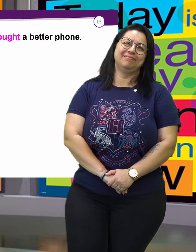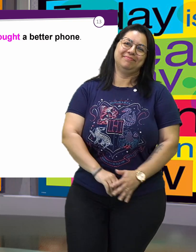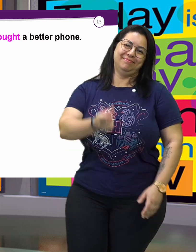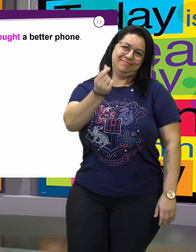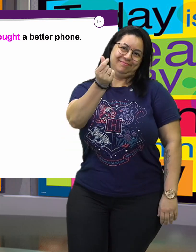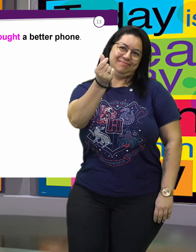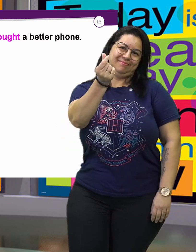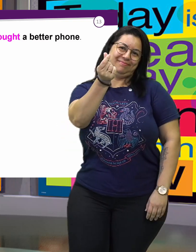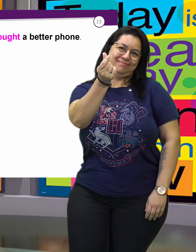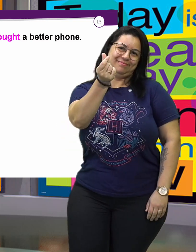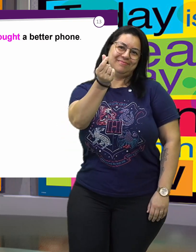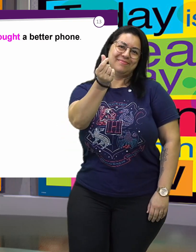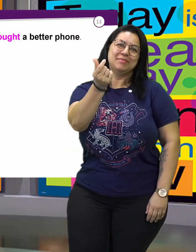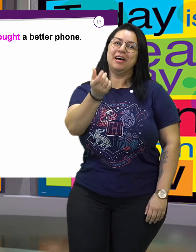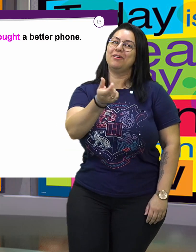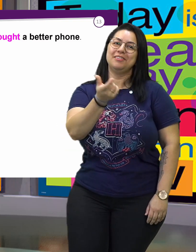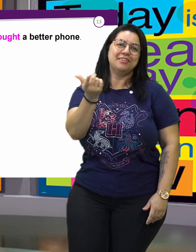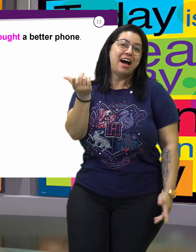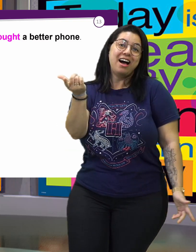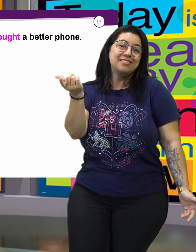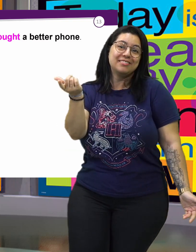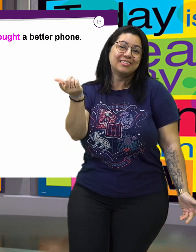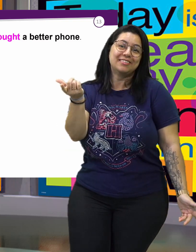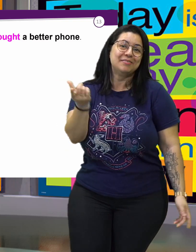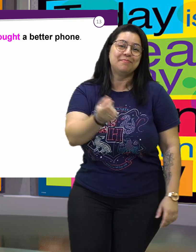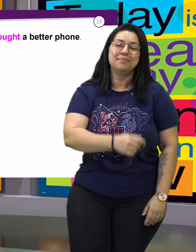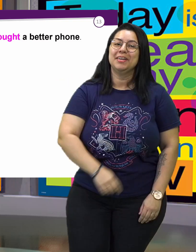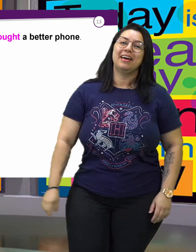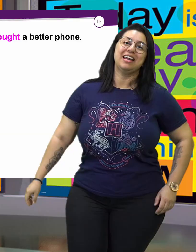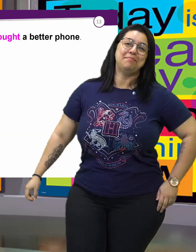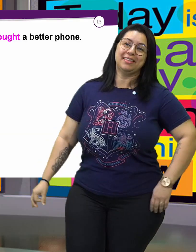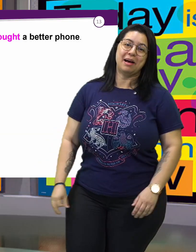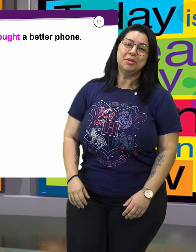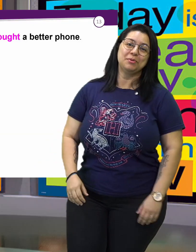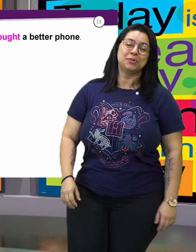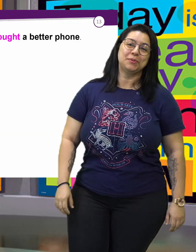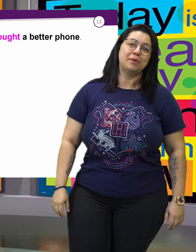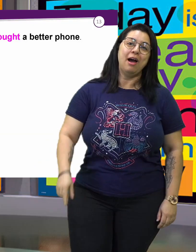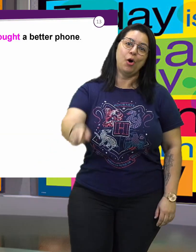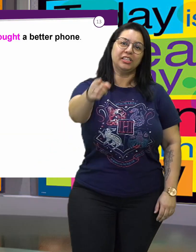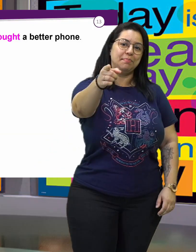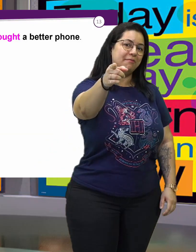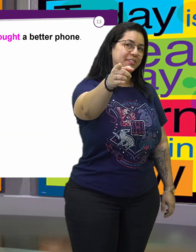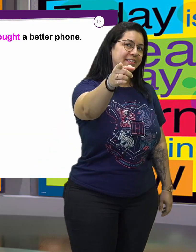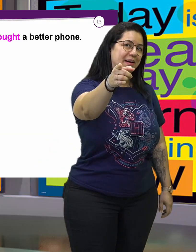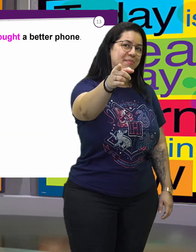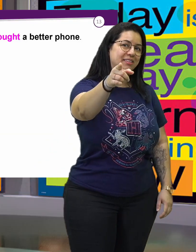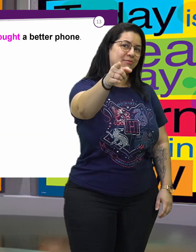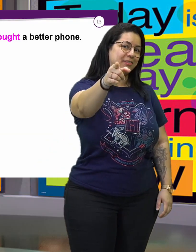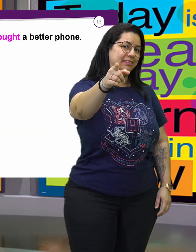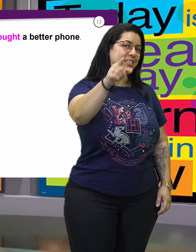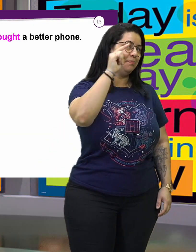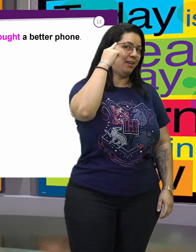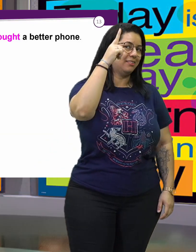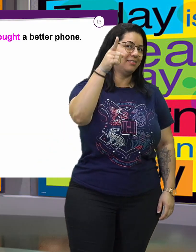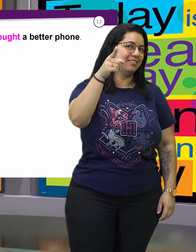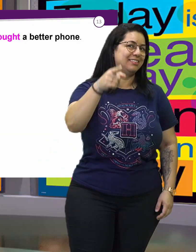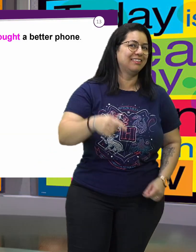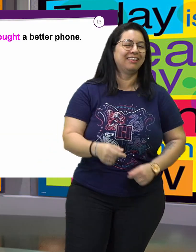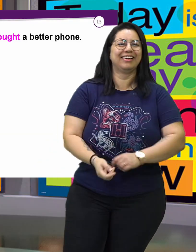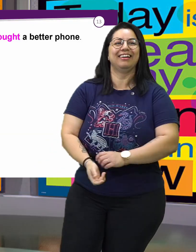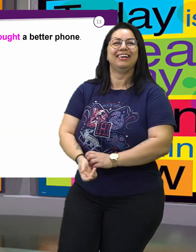Money tá com maiúsculo, não sei porquê. Não, I don't know. Eu não sei quem tá em maiúsculo. Minúsculo. É outra pra você saber se você tá